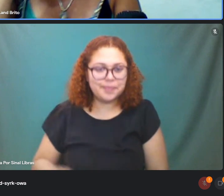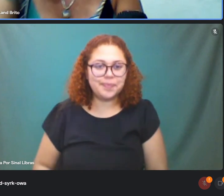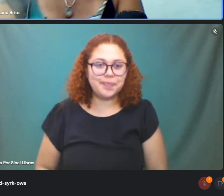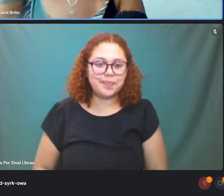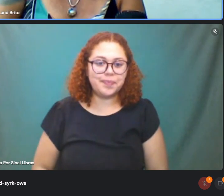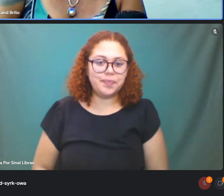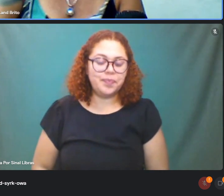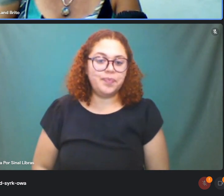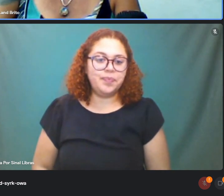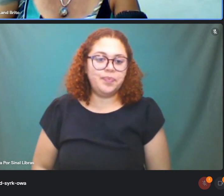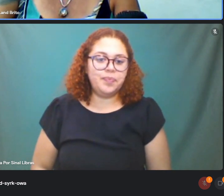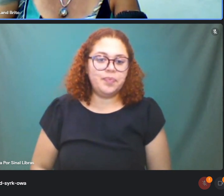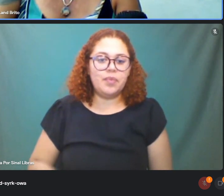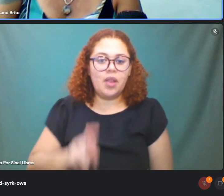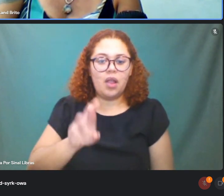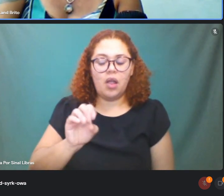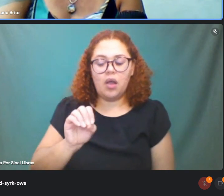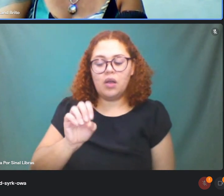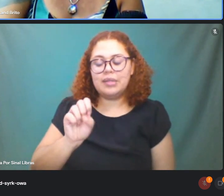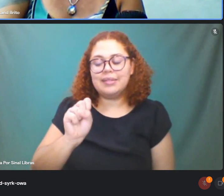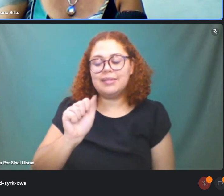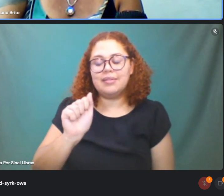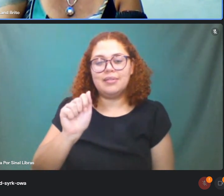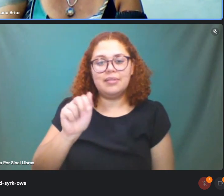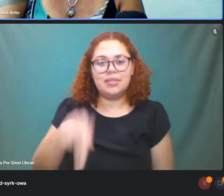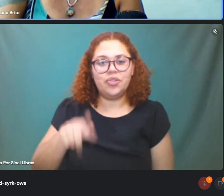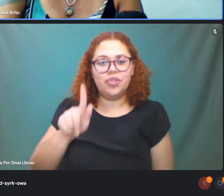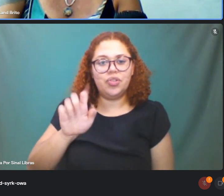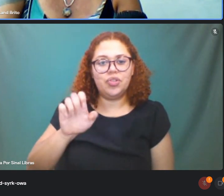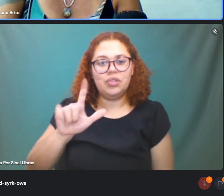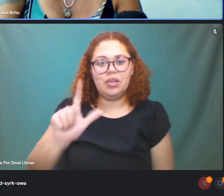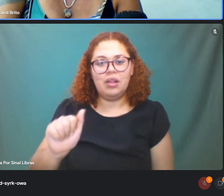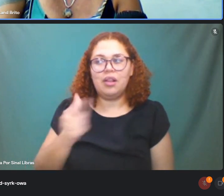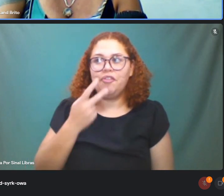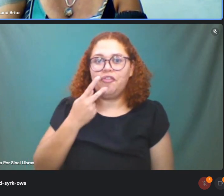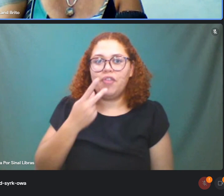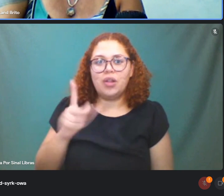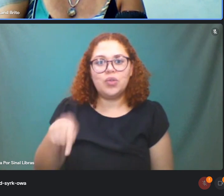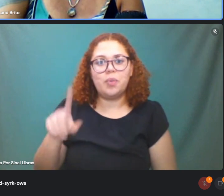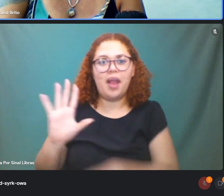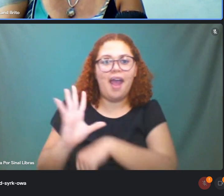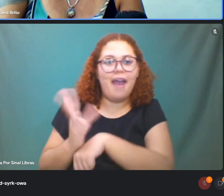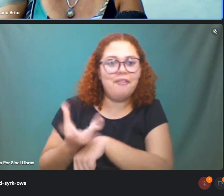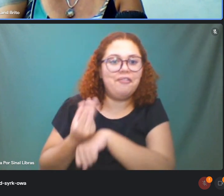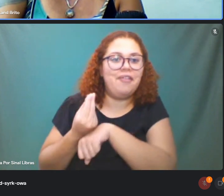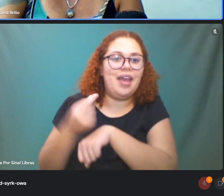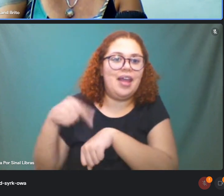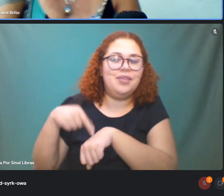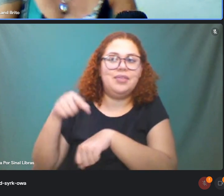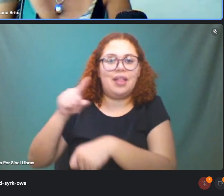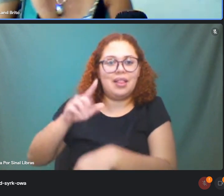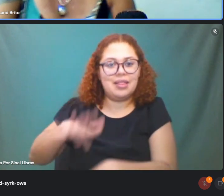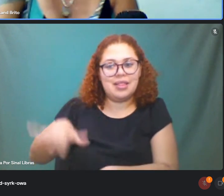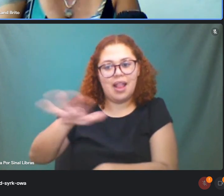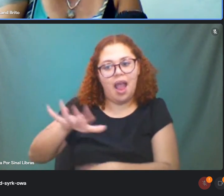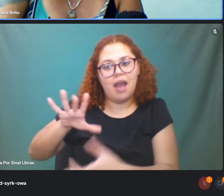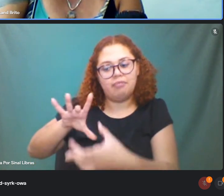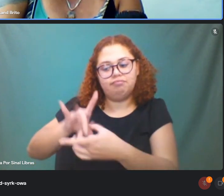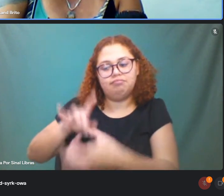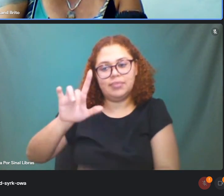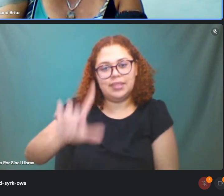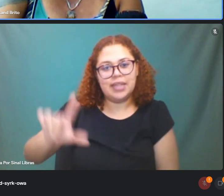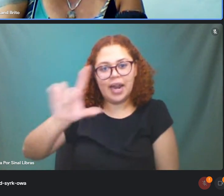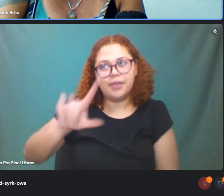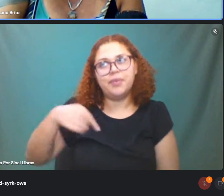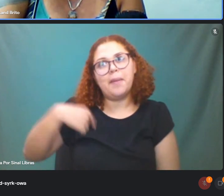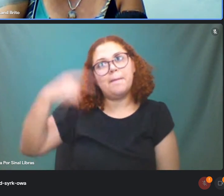E aí a Rosângela até trouxe a questão, né, de fazer eventos e fazer questões na literatura também. Então, pensar em literatura acessível,